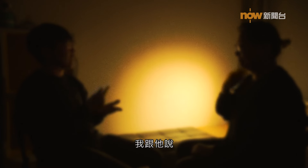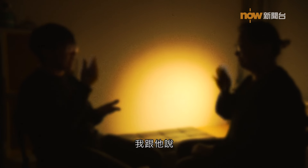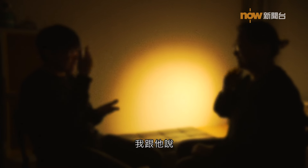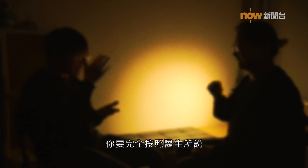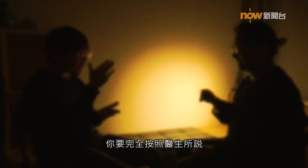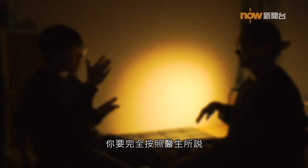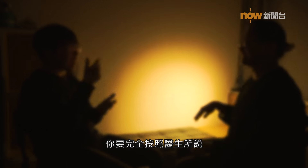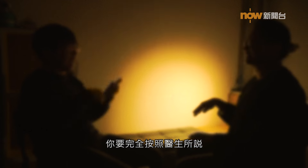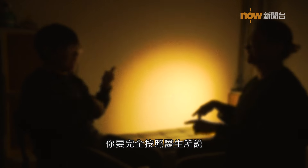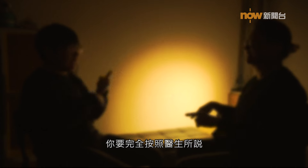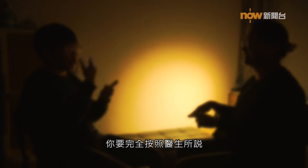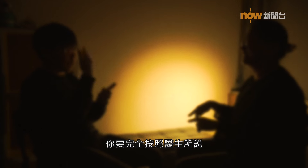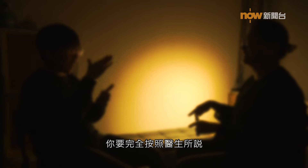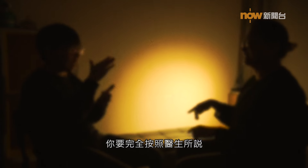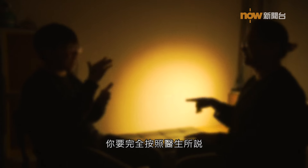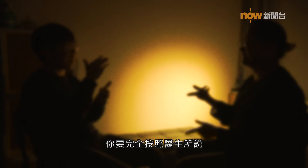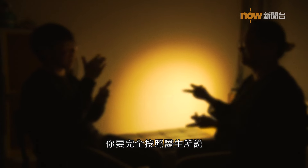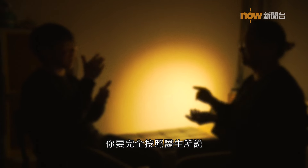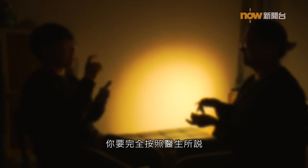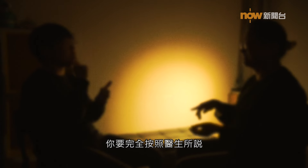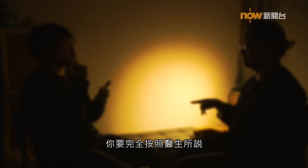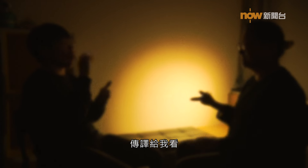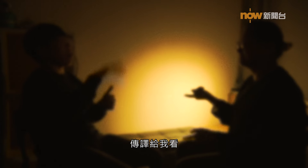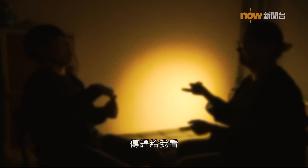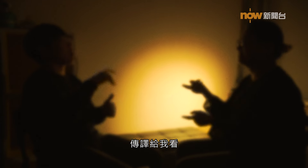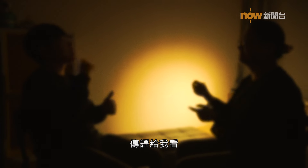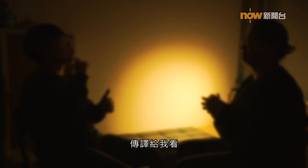話，你要跟足醫生講嘅嘢去譯俾我睇喎。